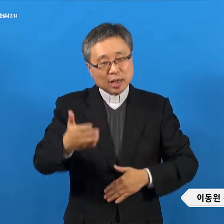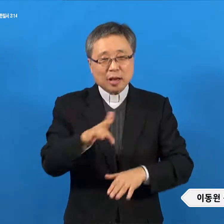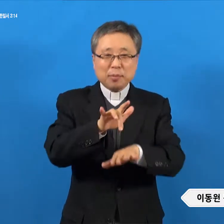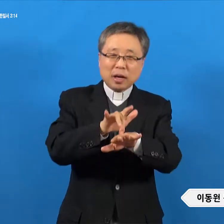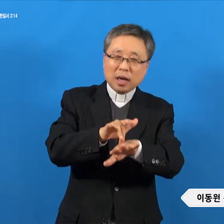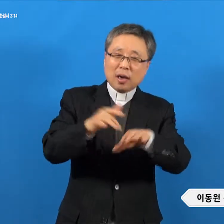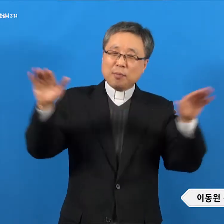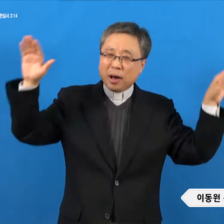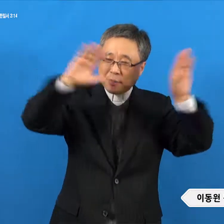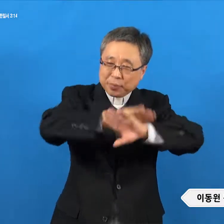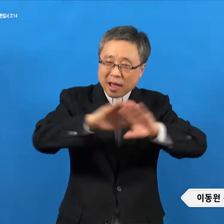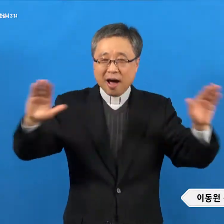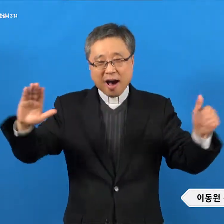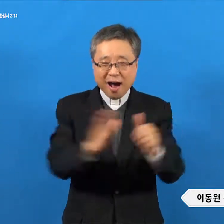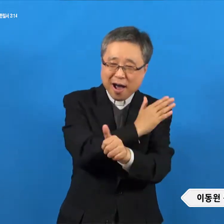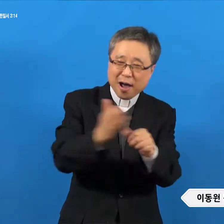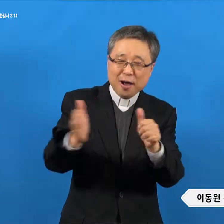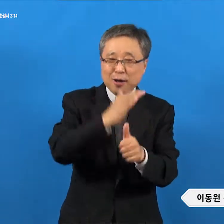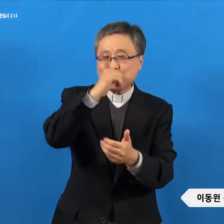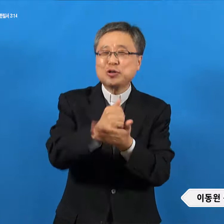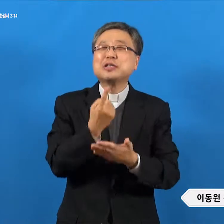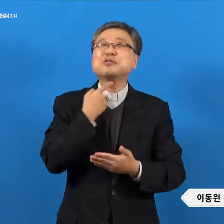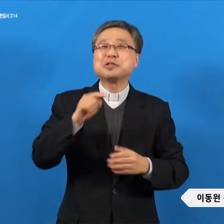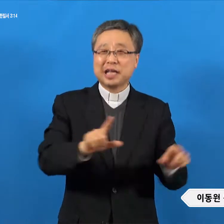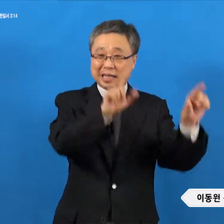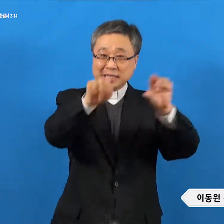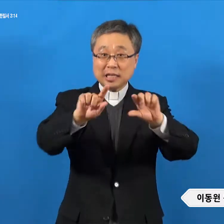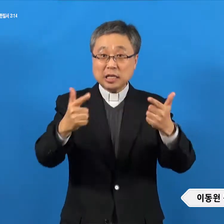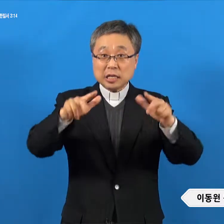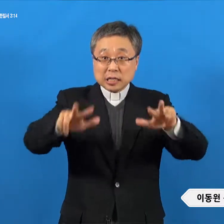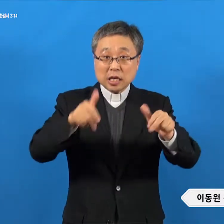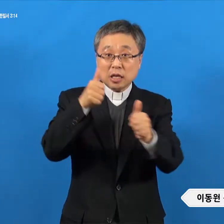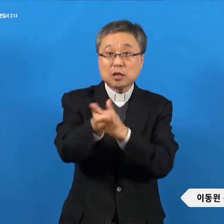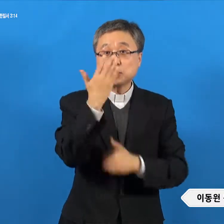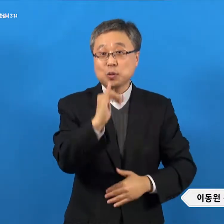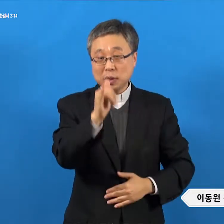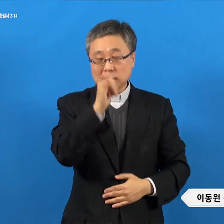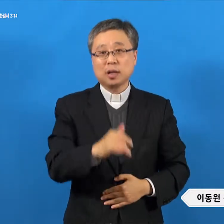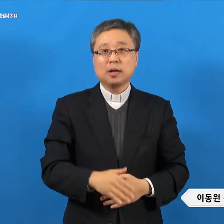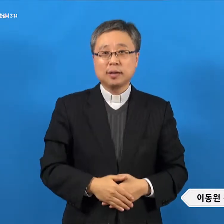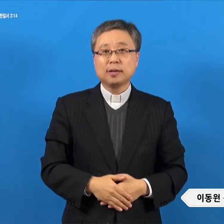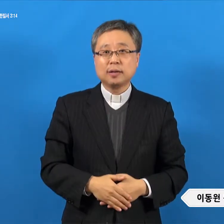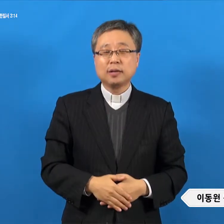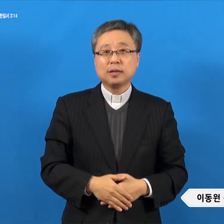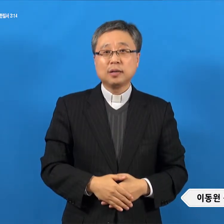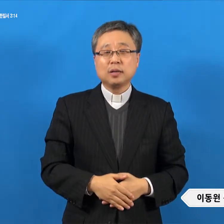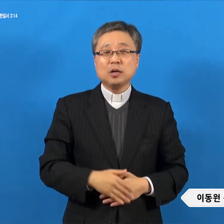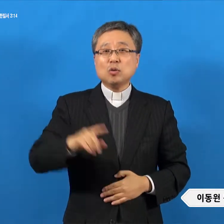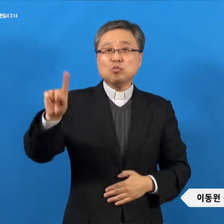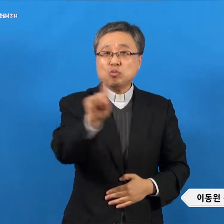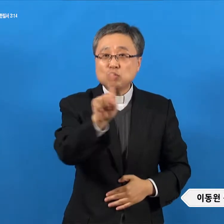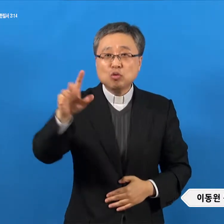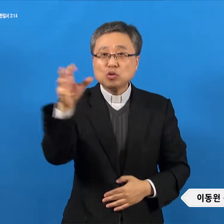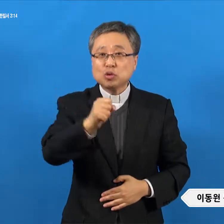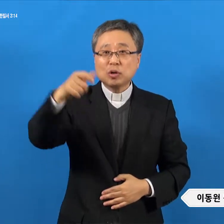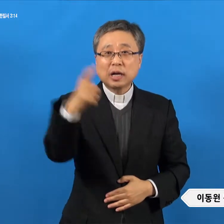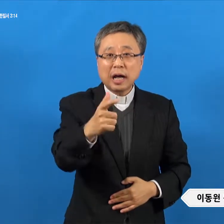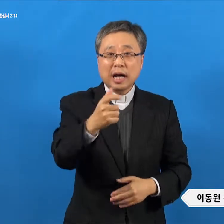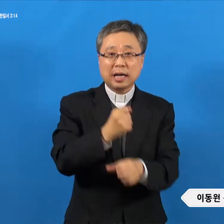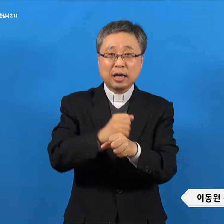얻어맞고 패배하고 죄짓고 사는 것이 아니라 이제는 이길 수도 있다. 이길 수도 있다. 근데 무엇으로